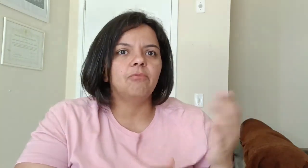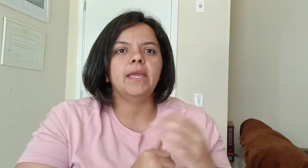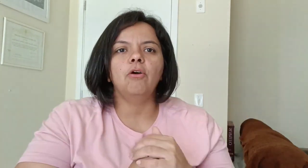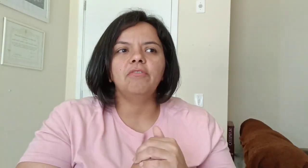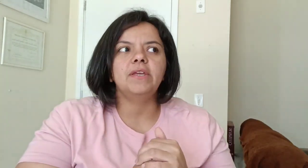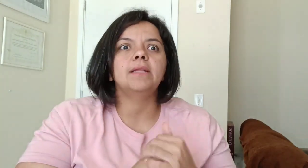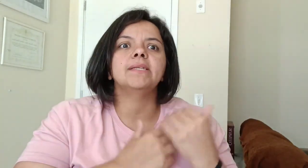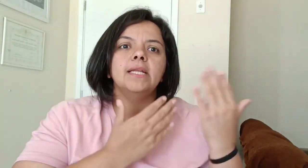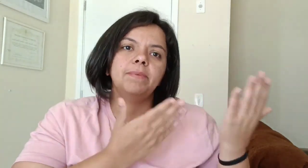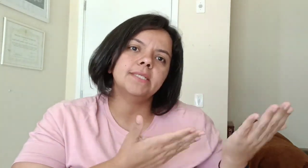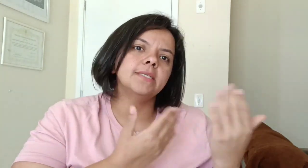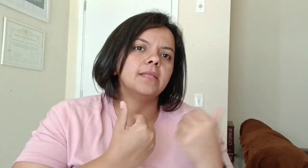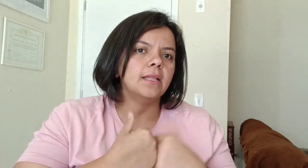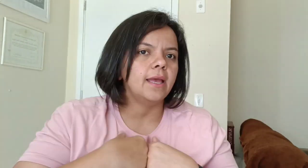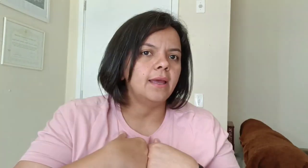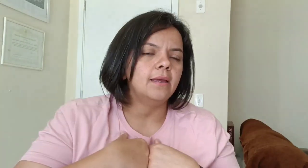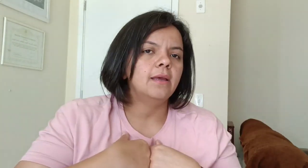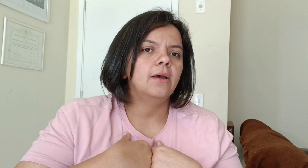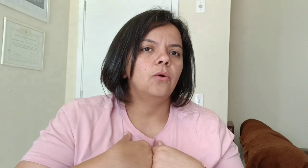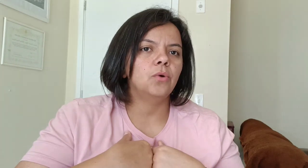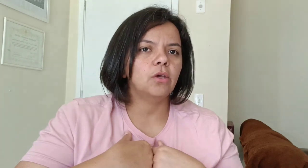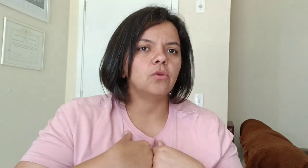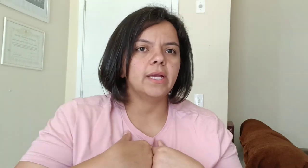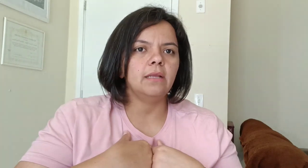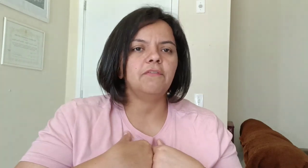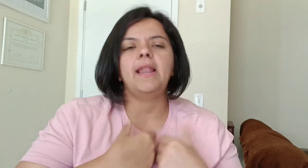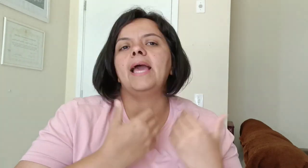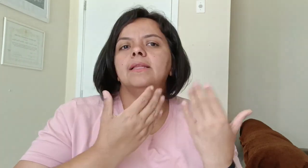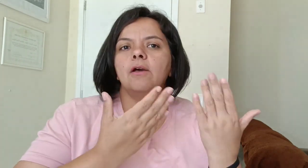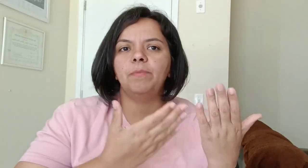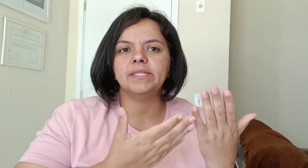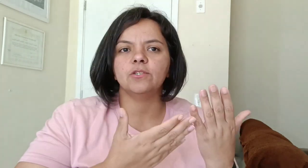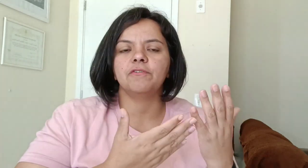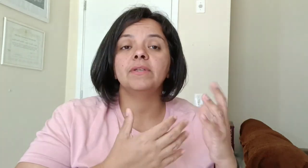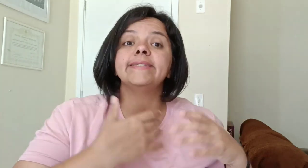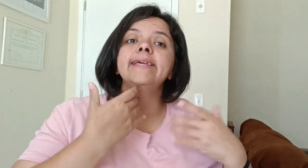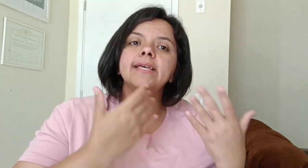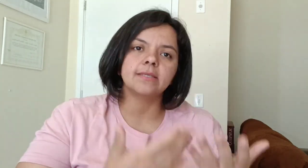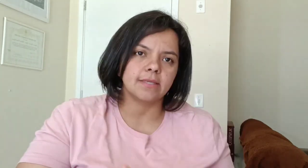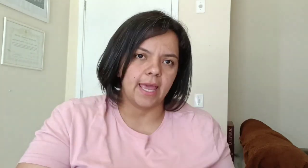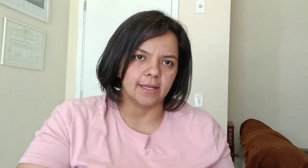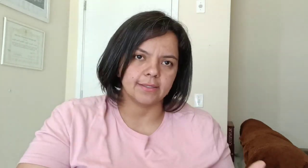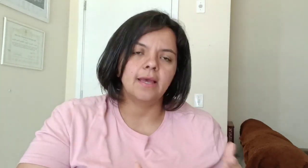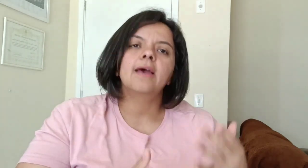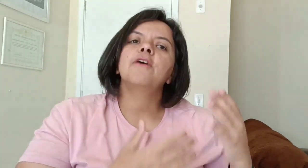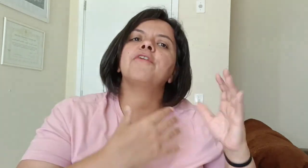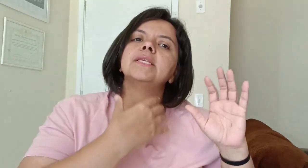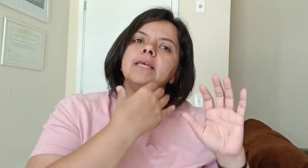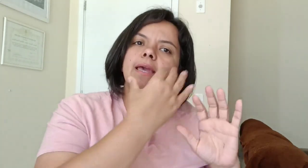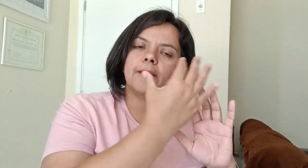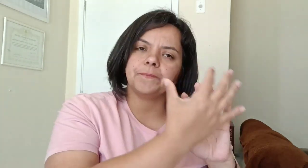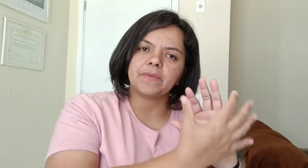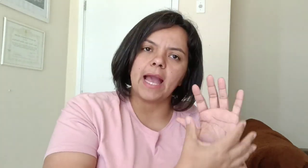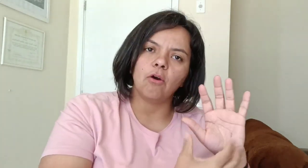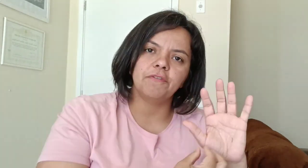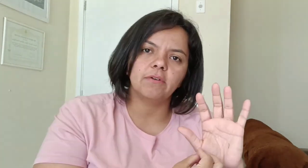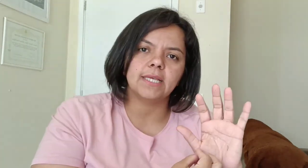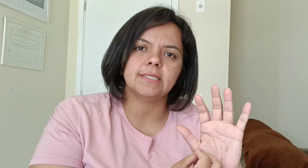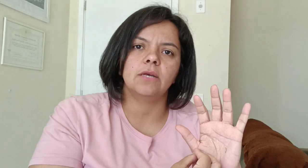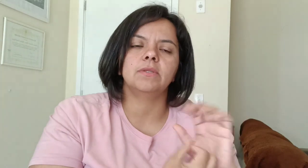também é ouvinte, mas ele precisa entender o que eu tô querendo falar, então eu preciso seguir essas regras. Fazer a configuração de